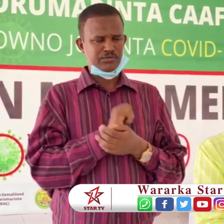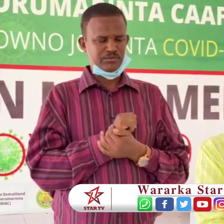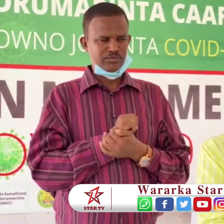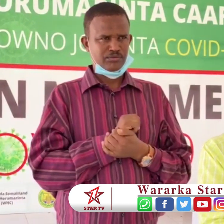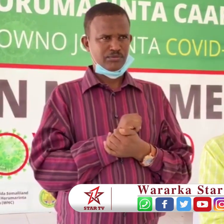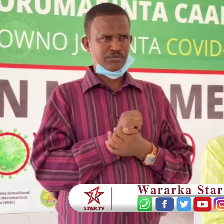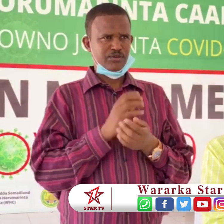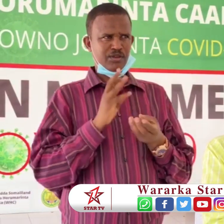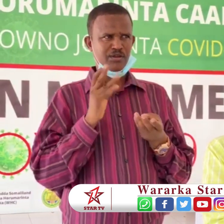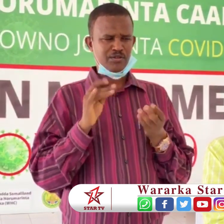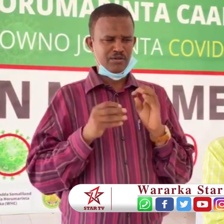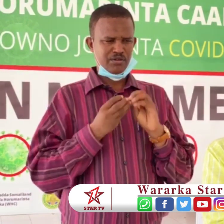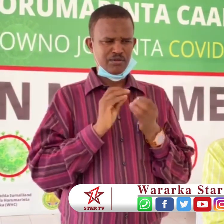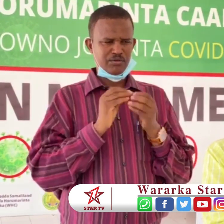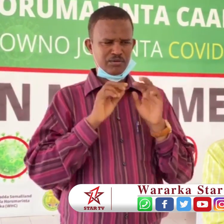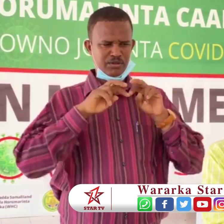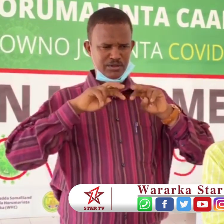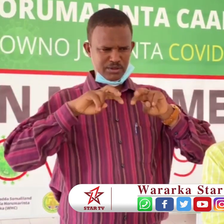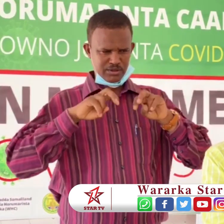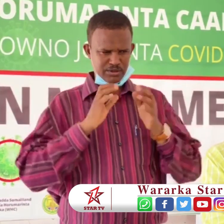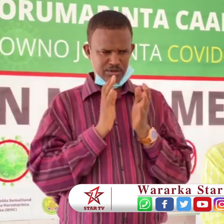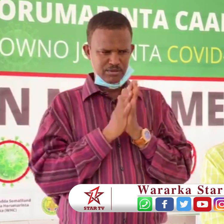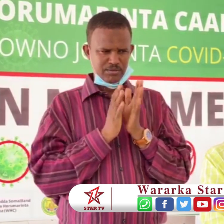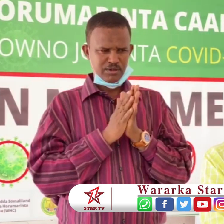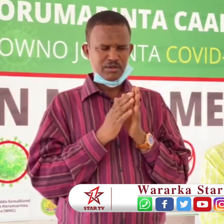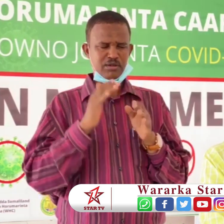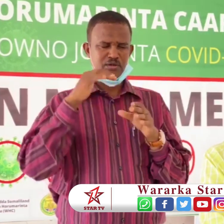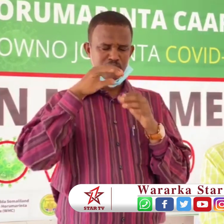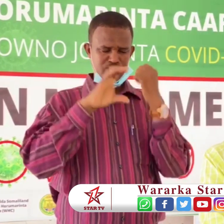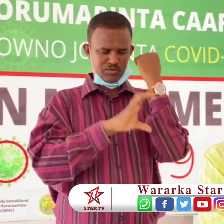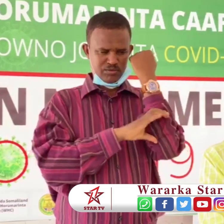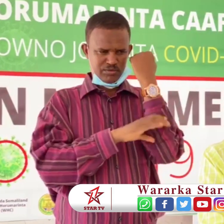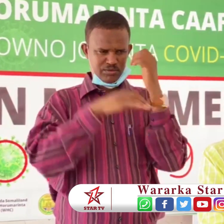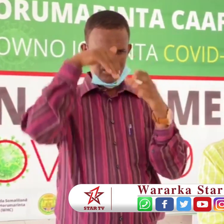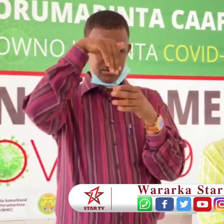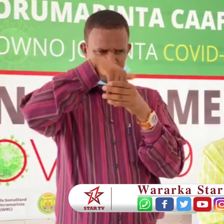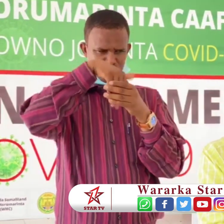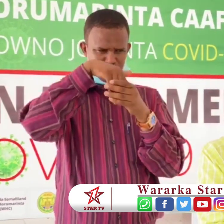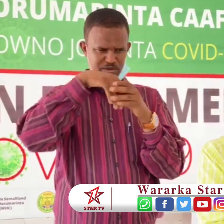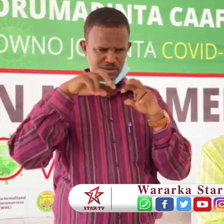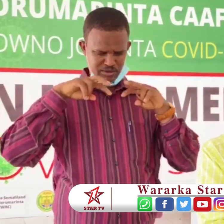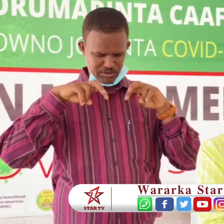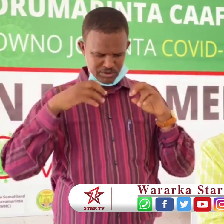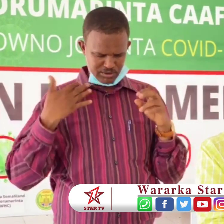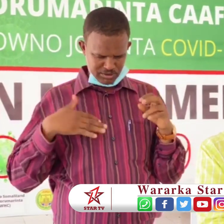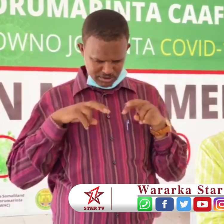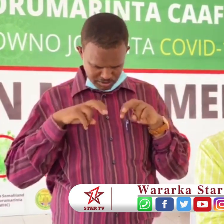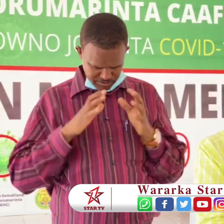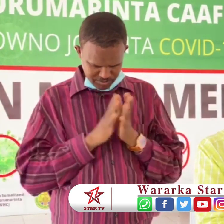tirada guud ee laga eegay cudurka goobaha laga soo galo waddanka waxa weeye